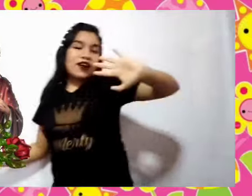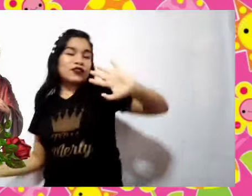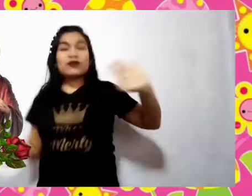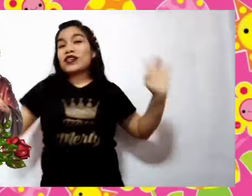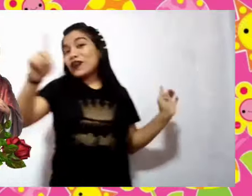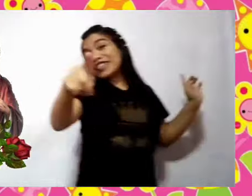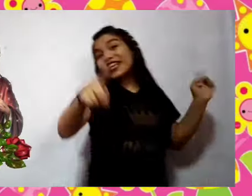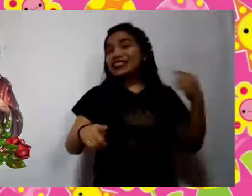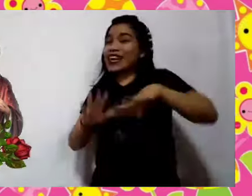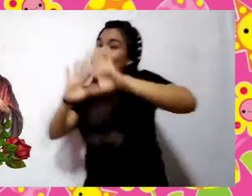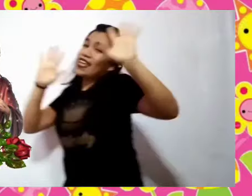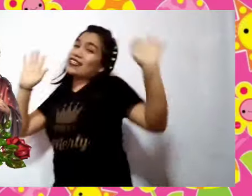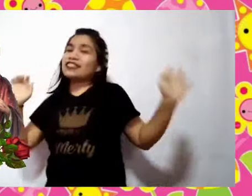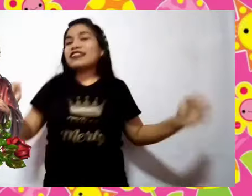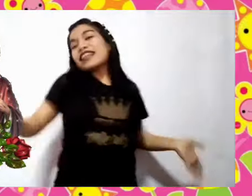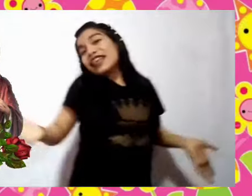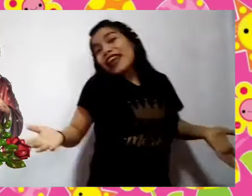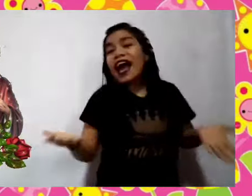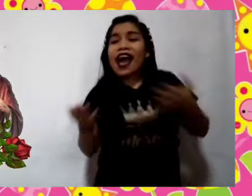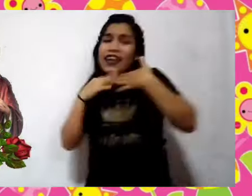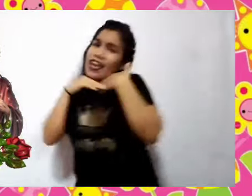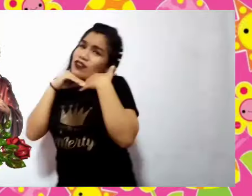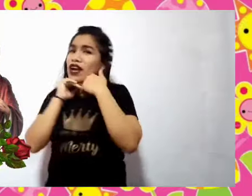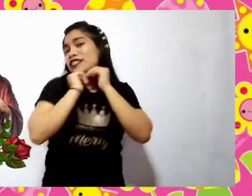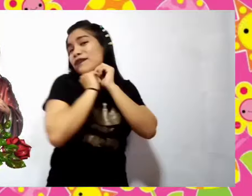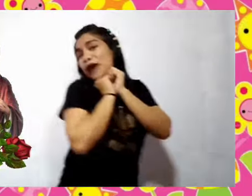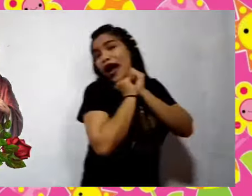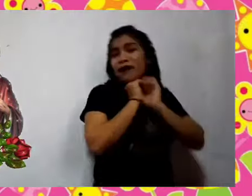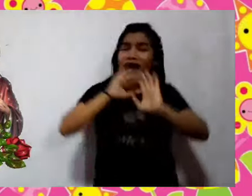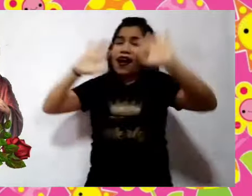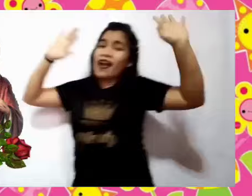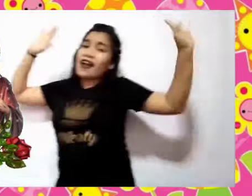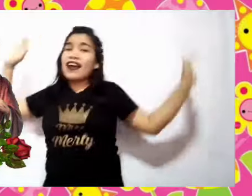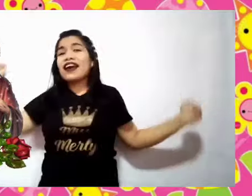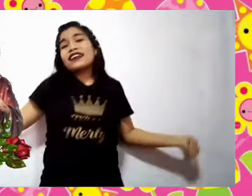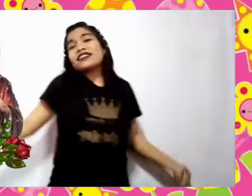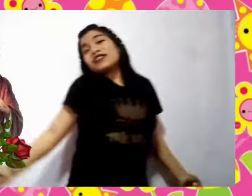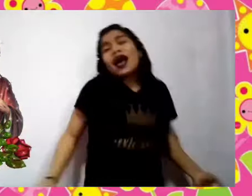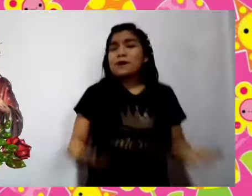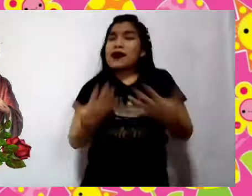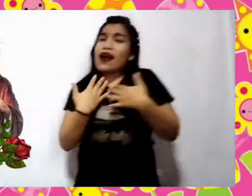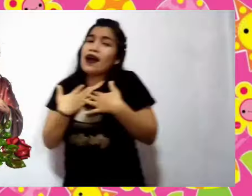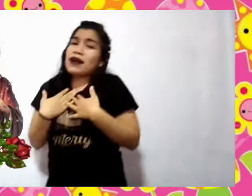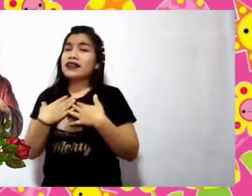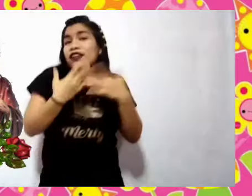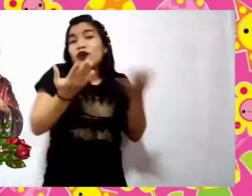Amigo, tú nos enseñas la alegría que nunca se acaba. Ayuda, ama,